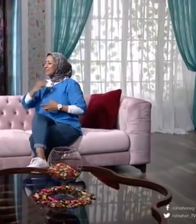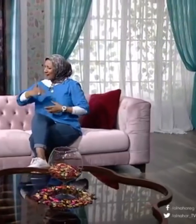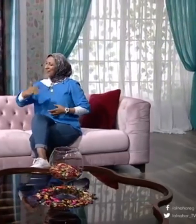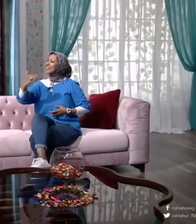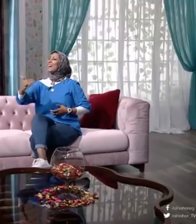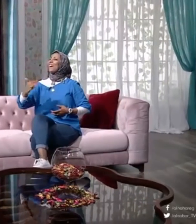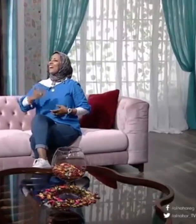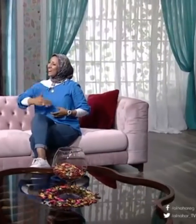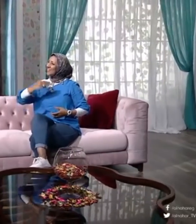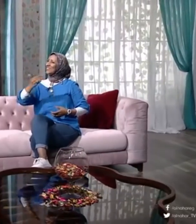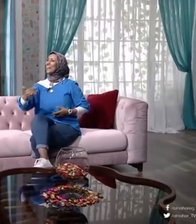وعشان أجيال